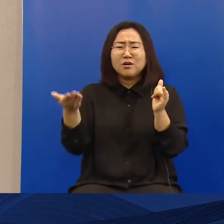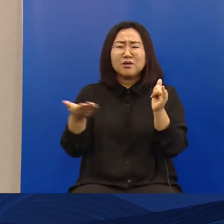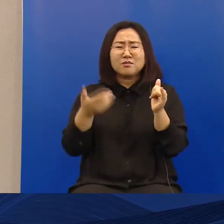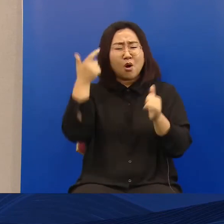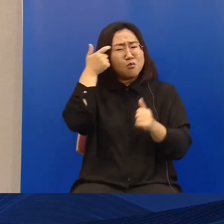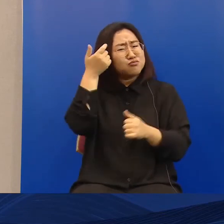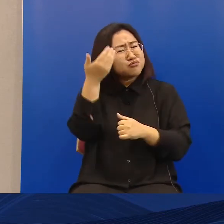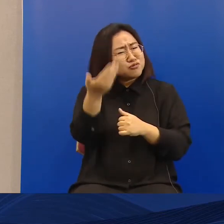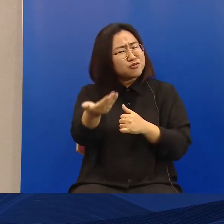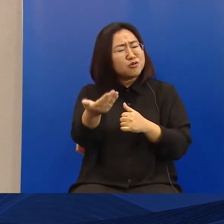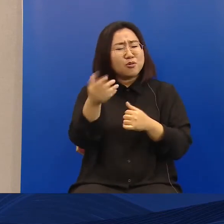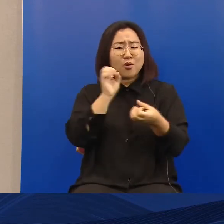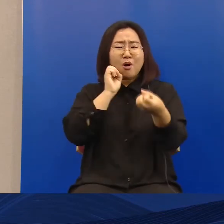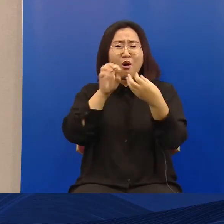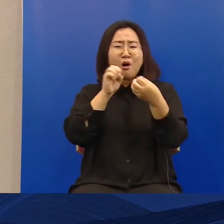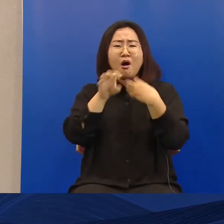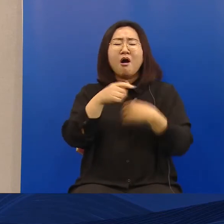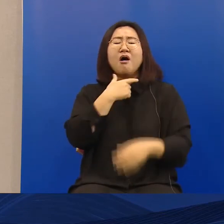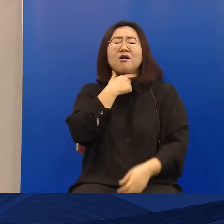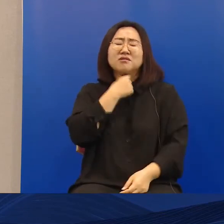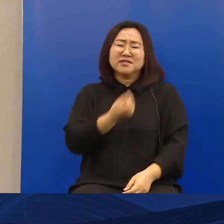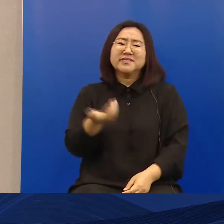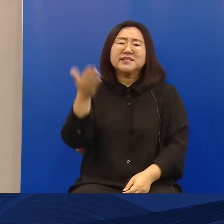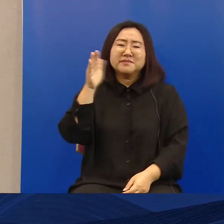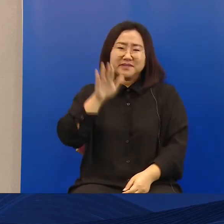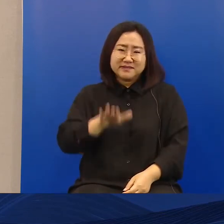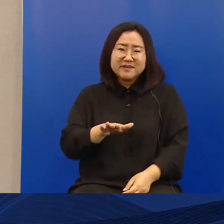또 질의응답도 서로 했으면 좋겠으나